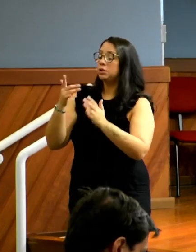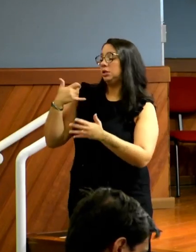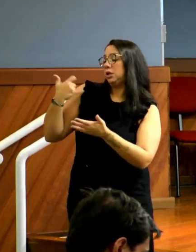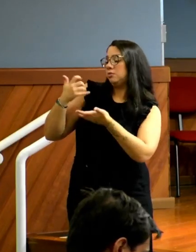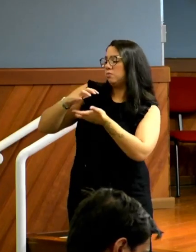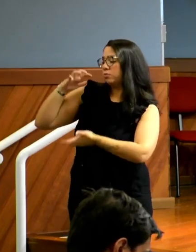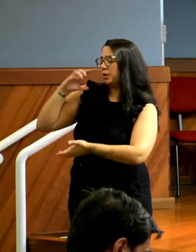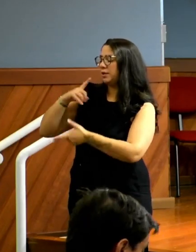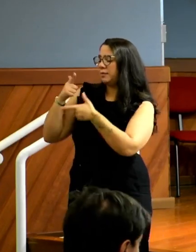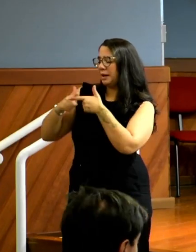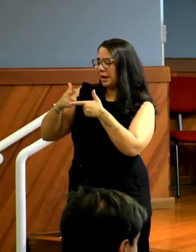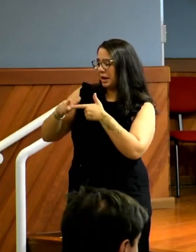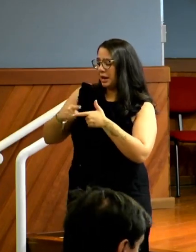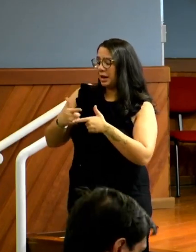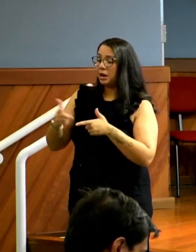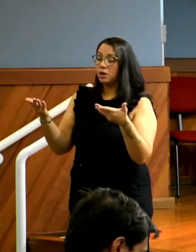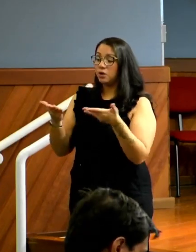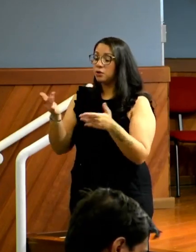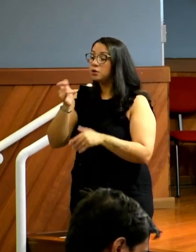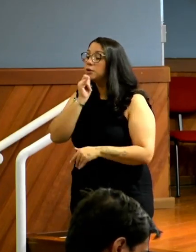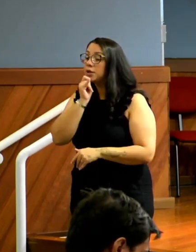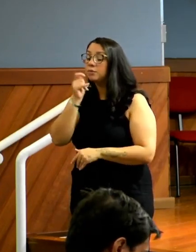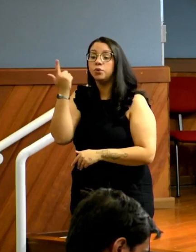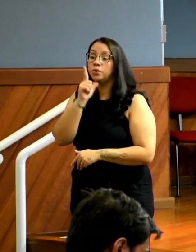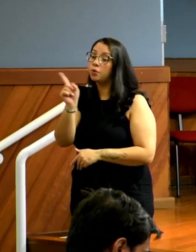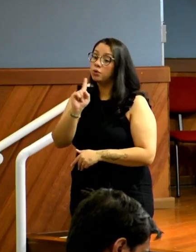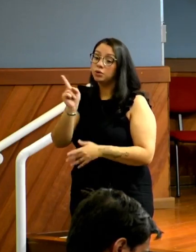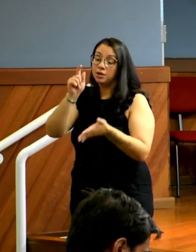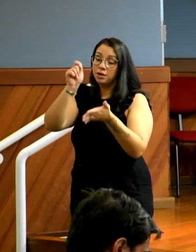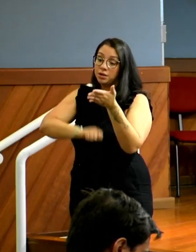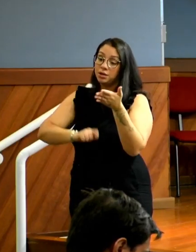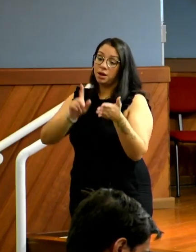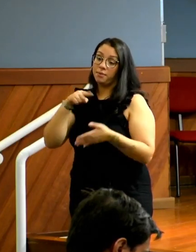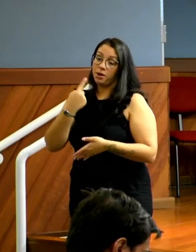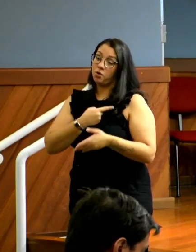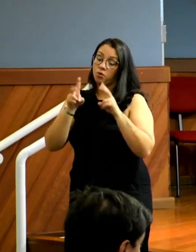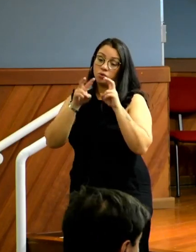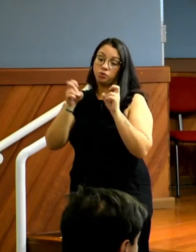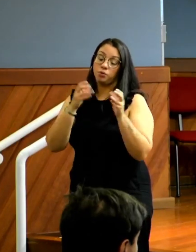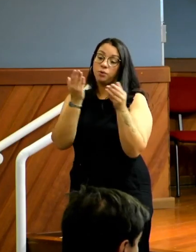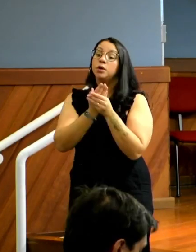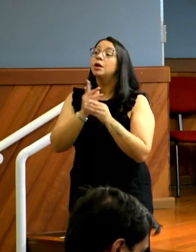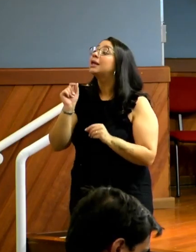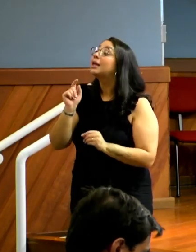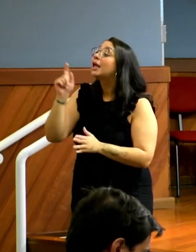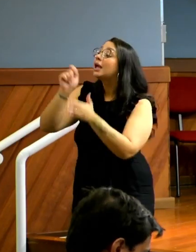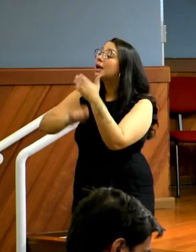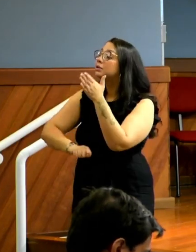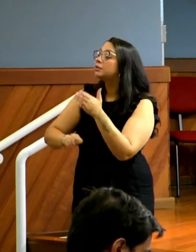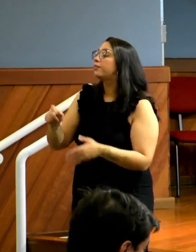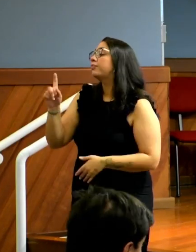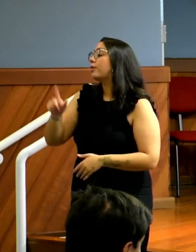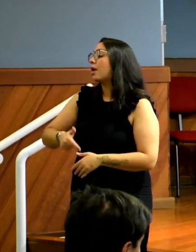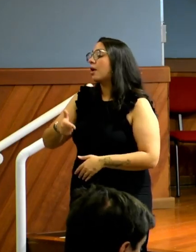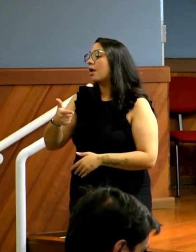ela teve vários problemas. E hoje, por exemplo, ela não consegue mais assinar para a gente o processo. Quem assinou? O bisneto